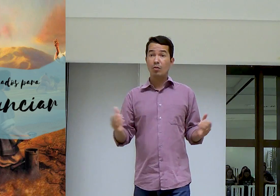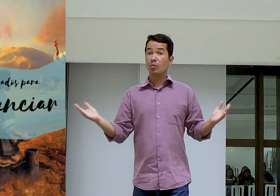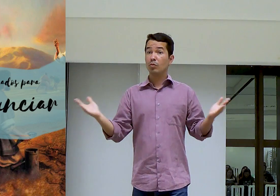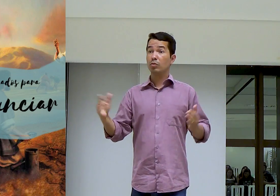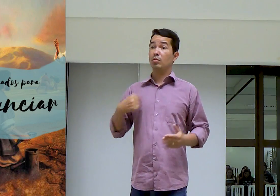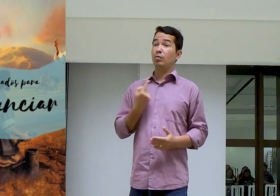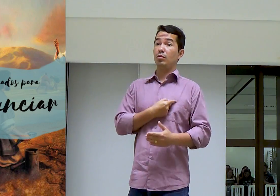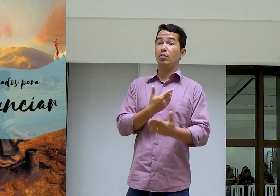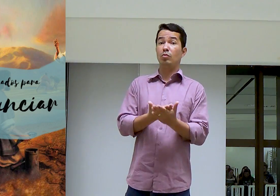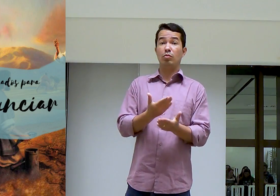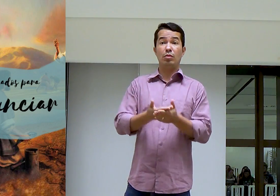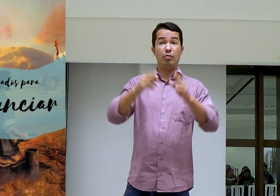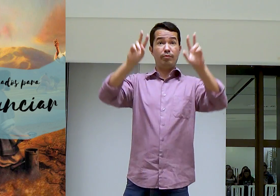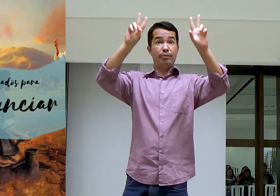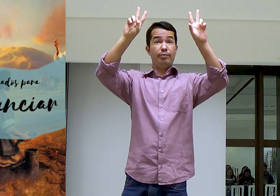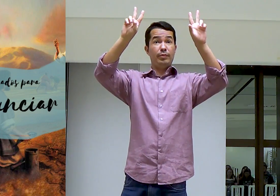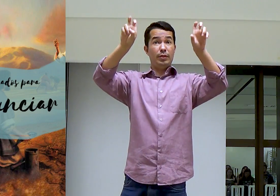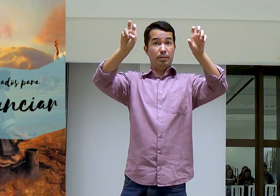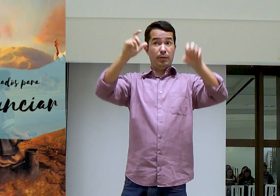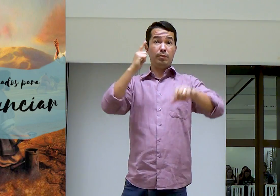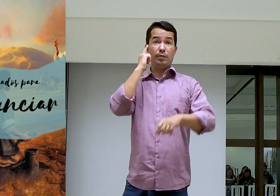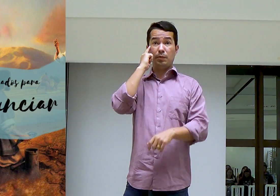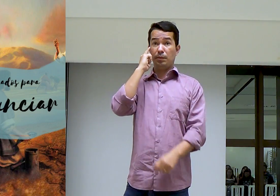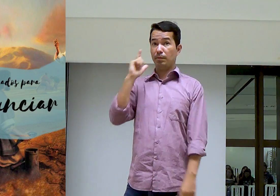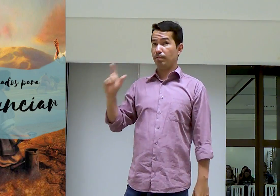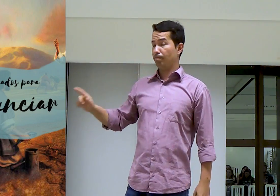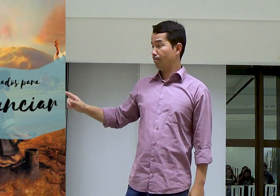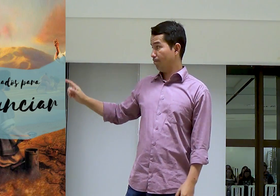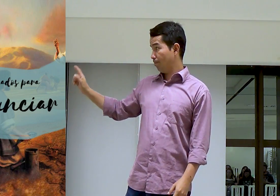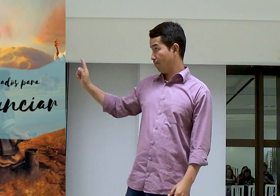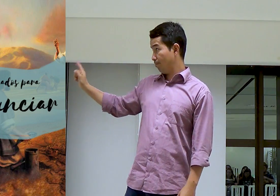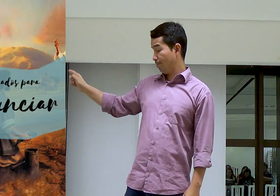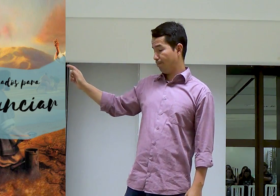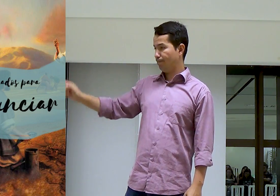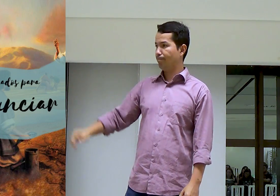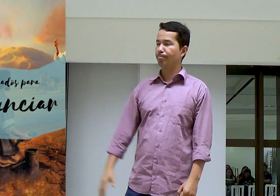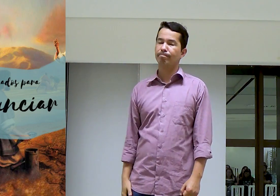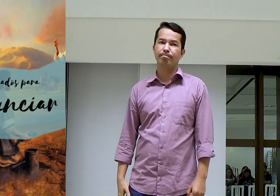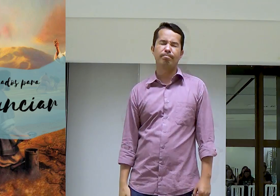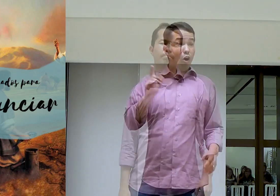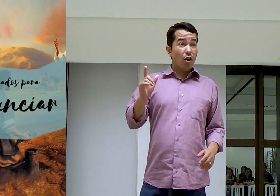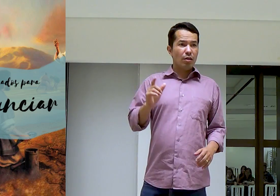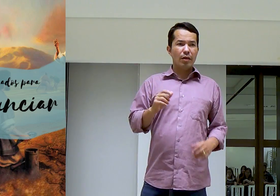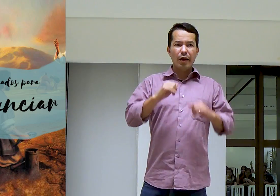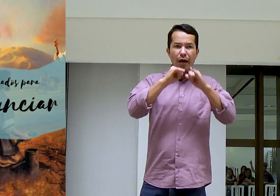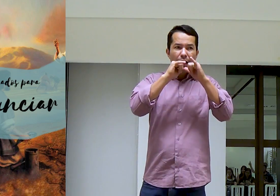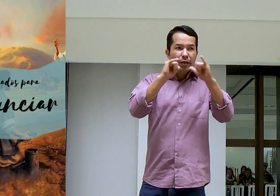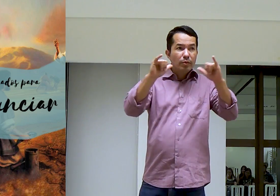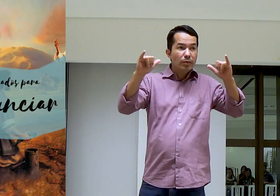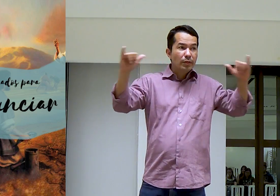Agora pode estudar junto à Bíblia. E hoje eu quero falar a respeito de um tema, veja lá.